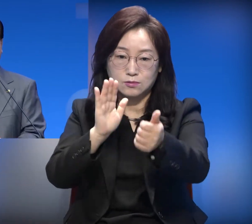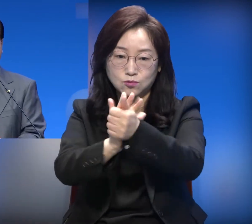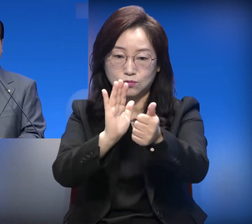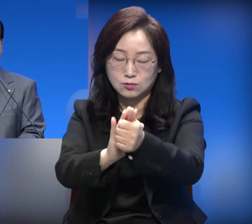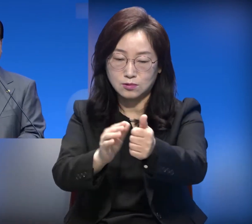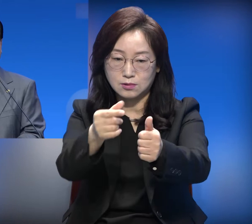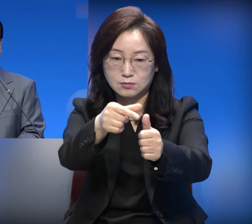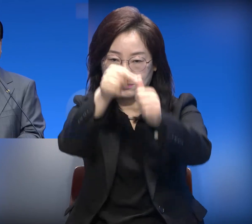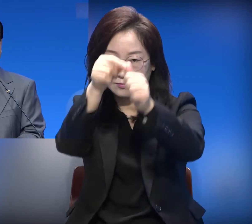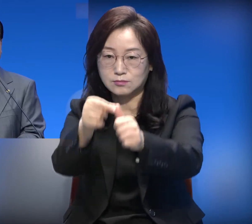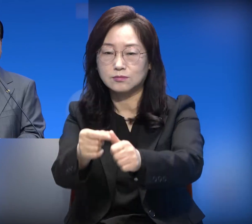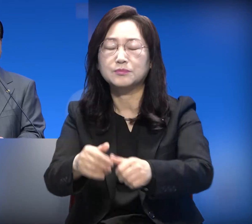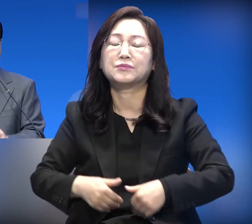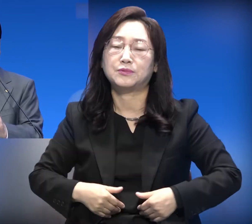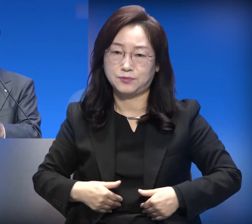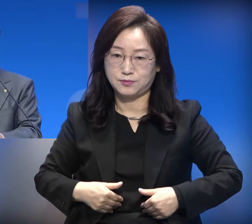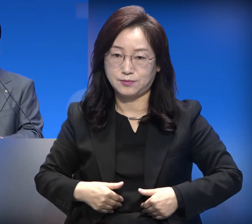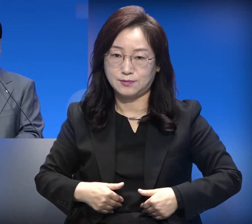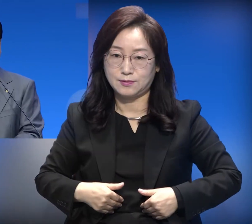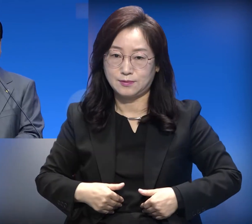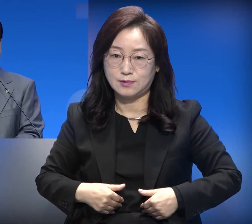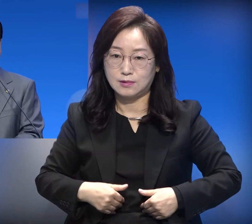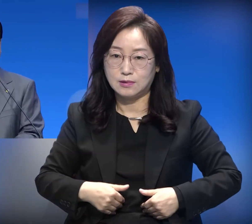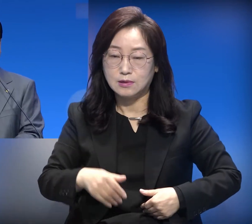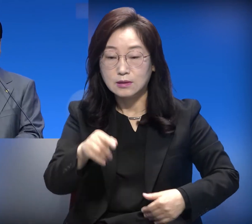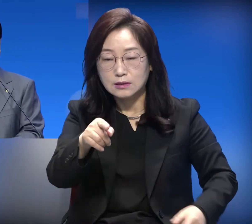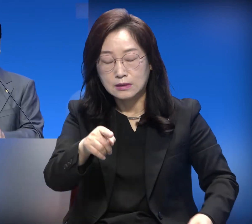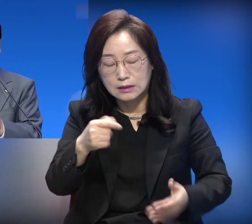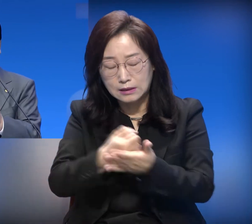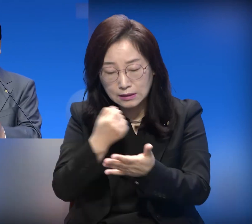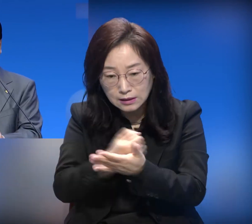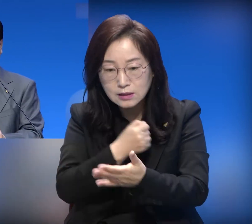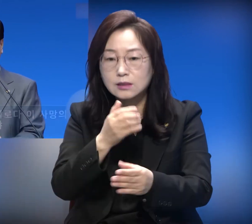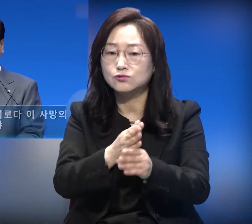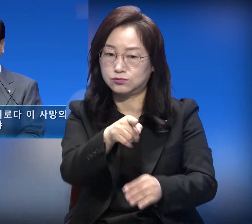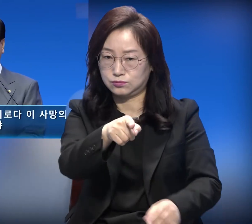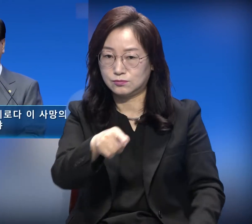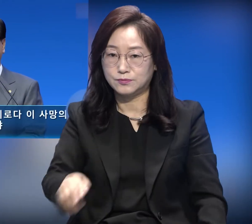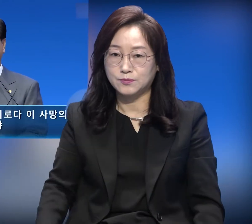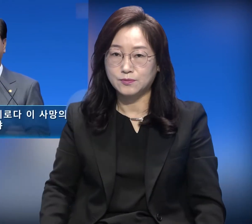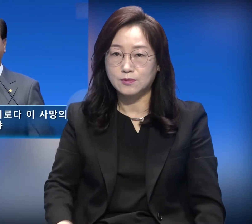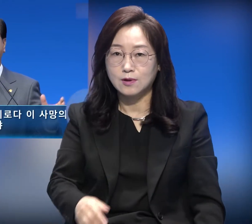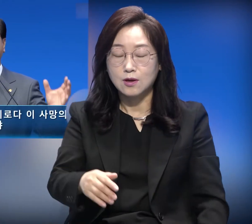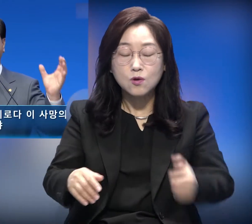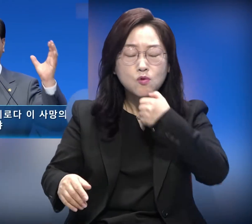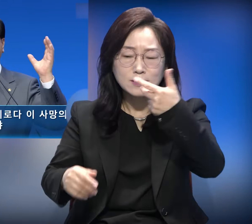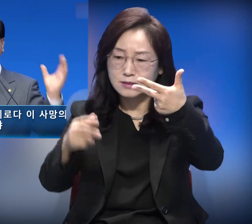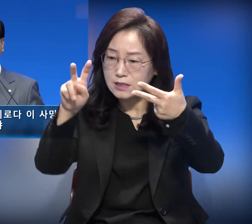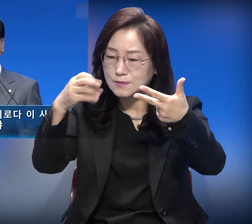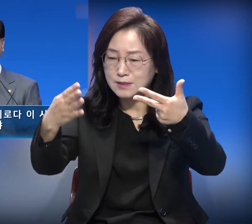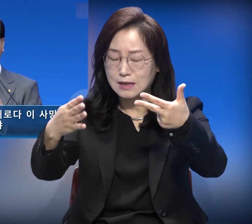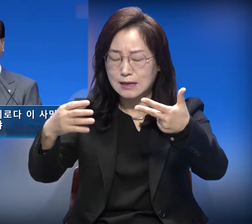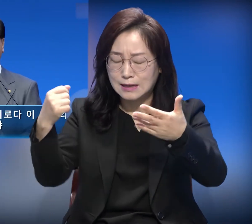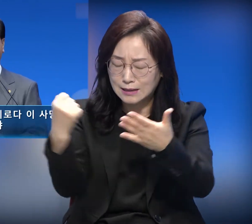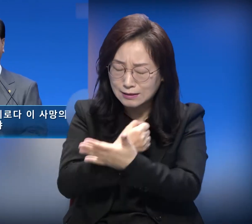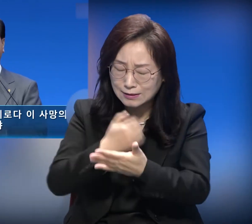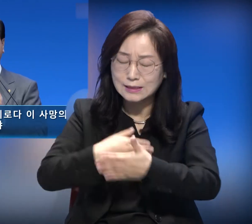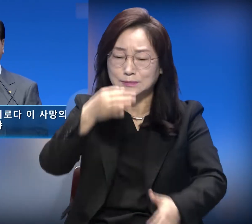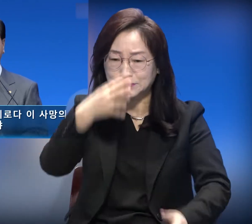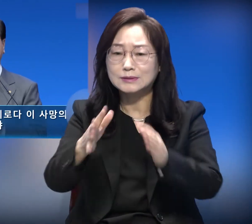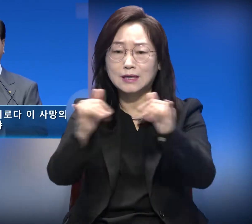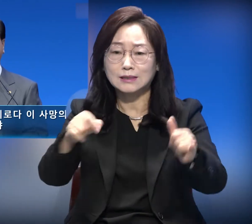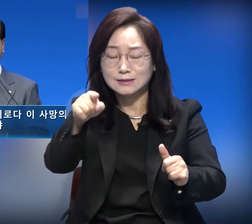것입니다. 그들은 탄식하고 있습니다. 로마서 7장 24절에 탄식을 우리 기억합니다. 오호라, 나는 곤고한